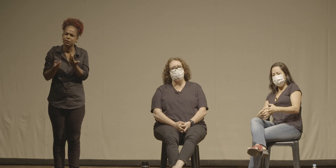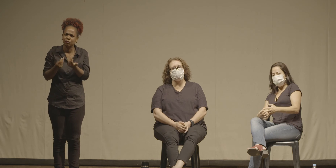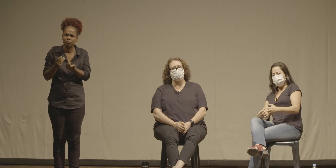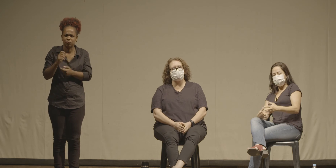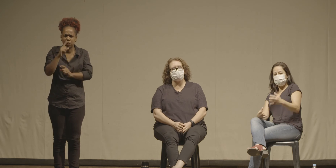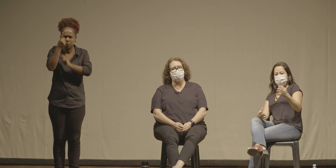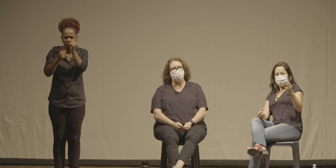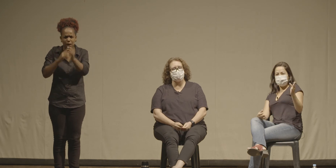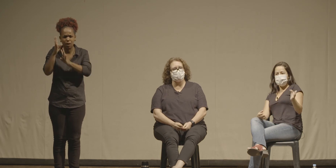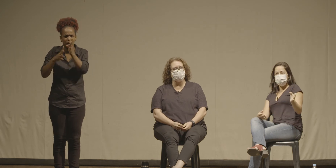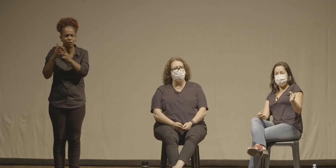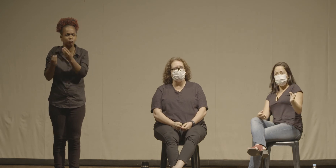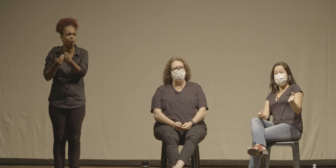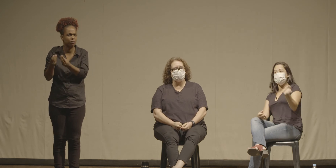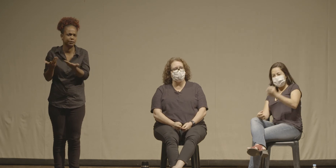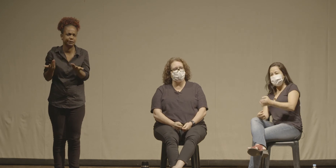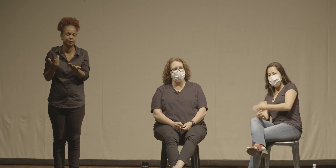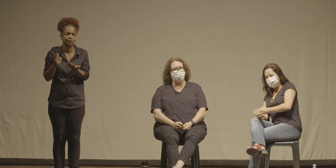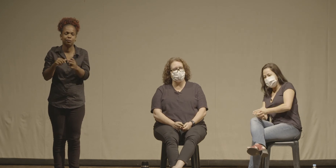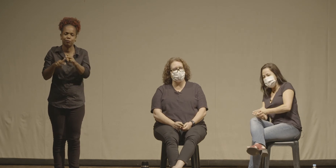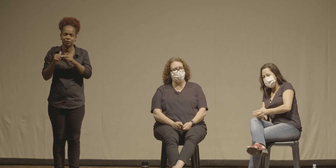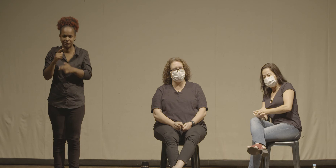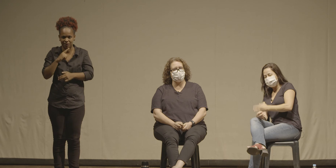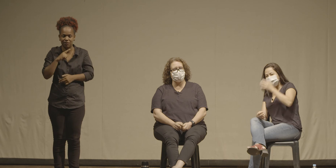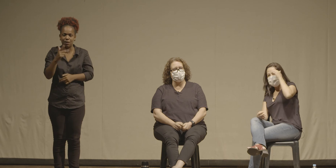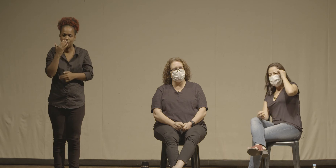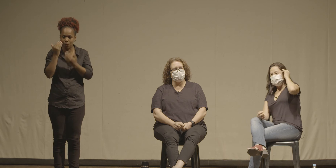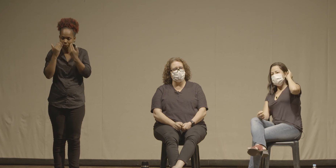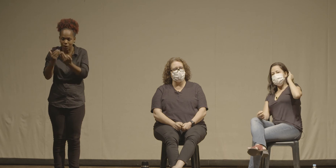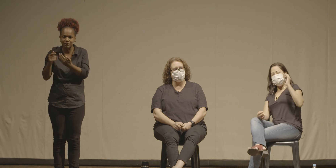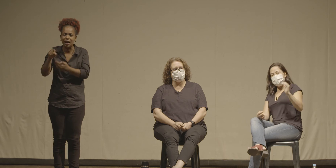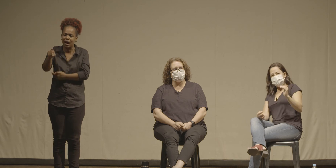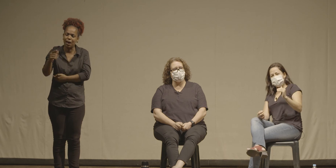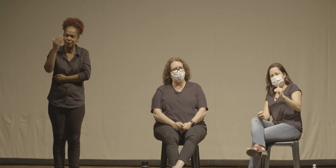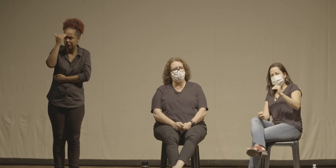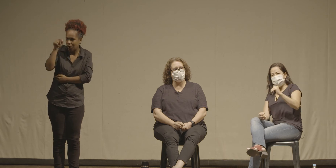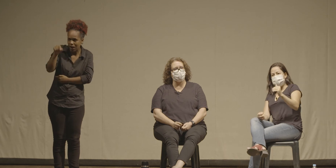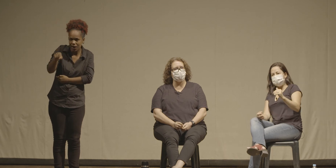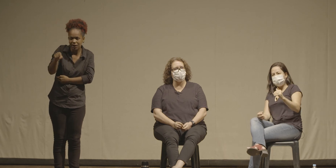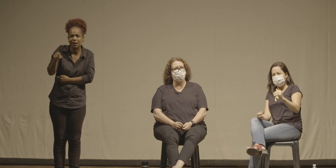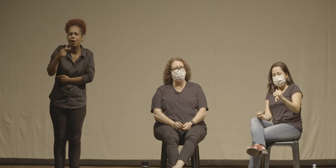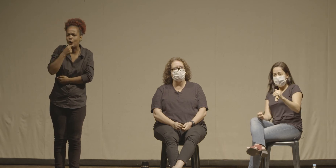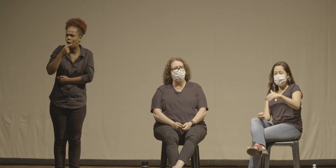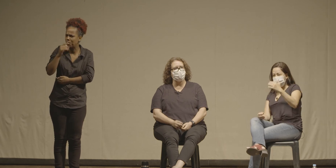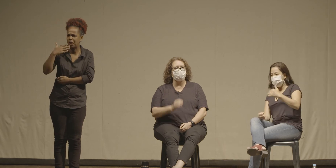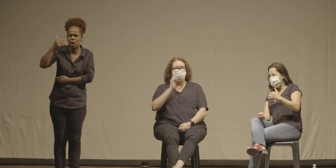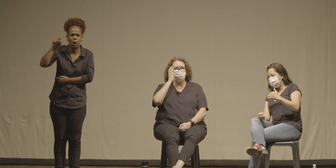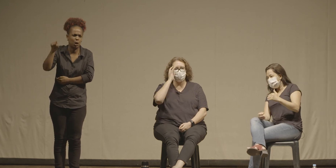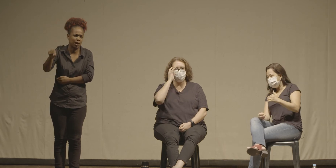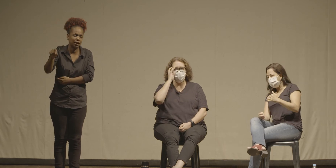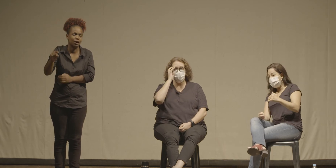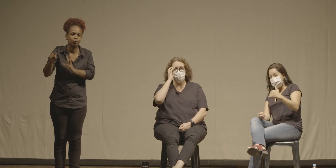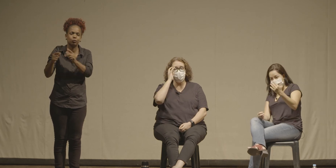um mito? Através da jornada do herói desse mito. Então a gente precisa que esse mito, ele, antes de